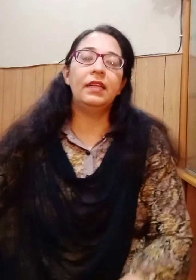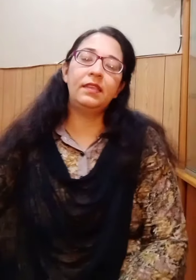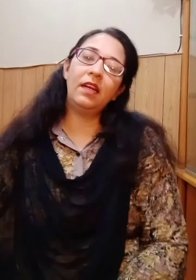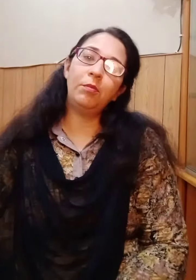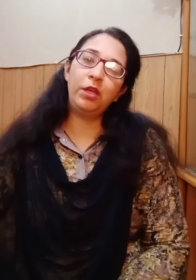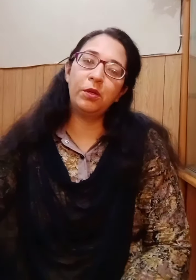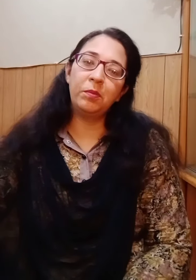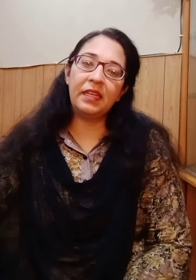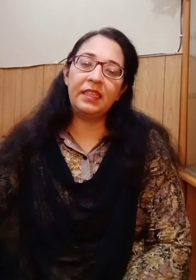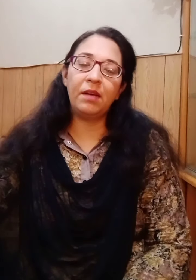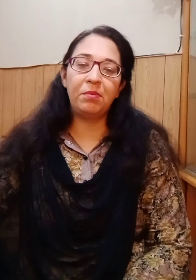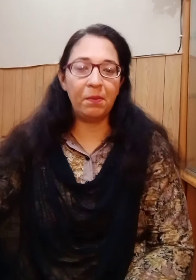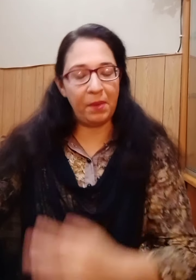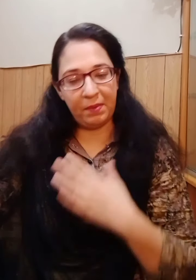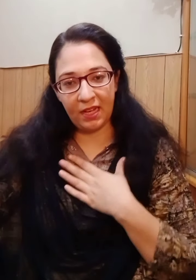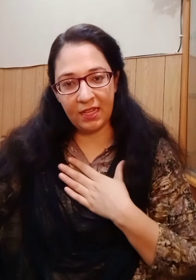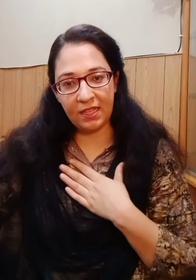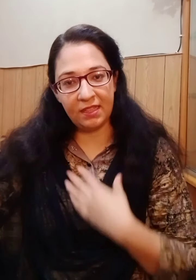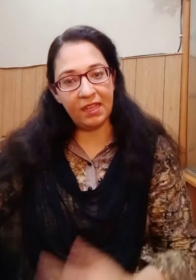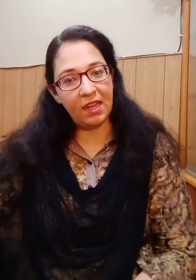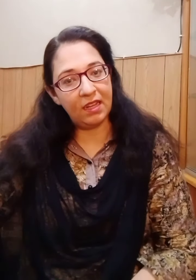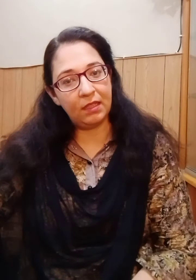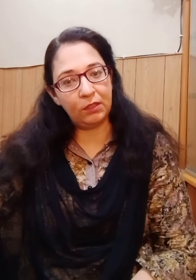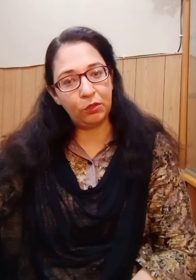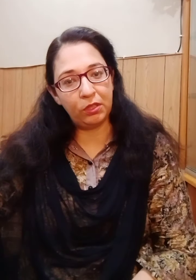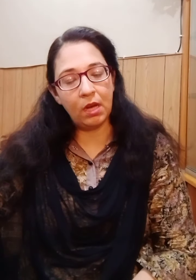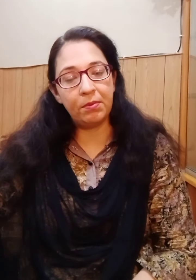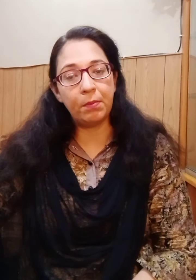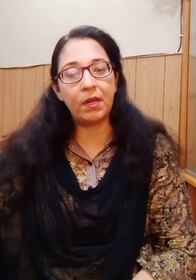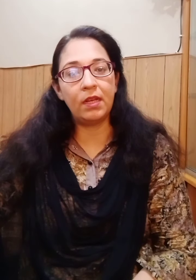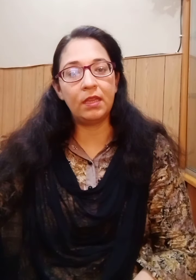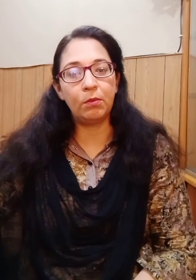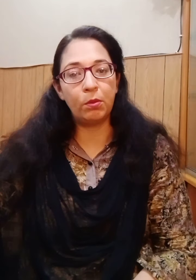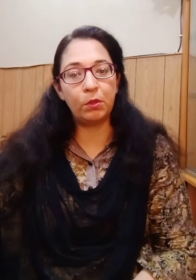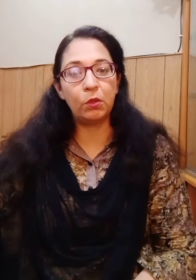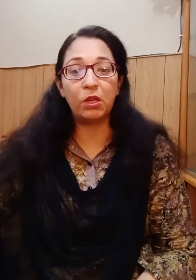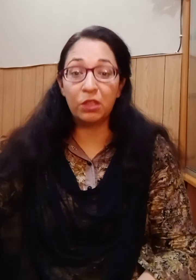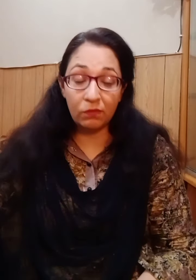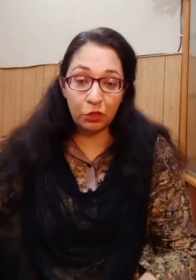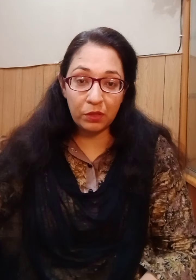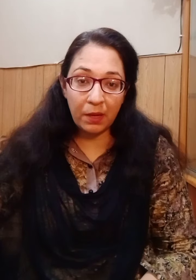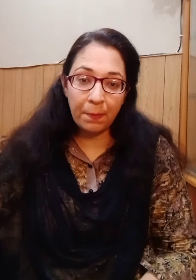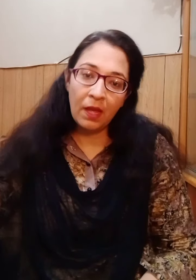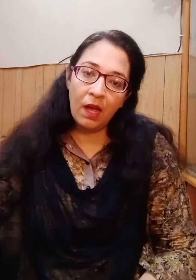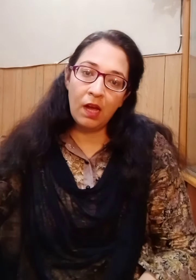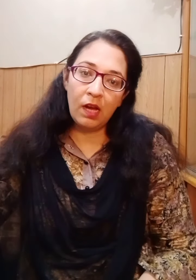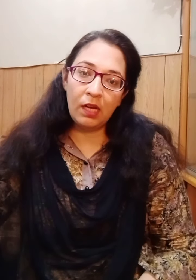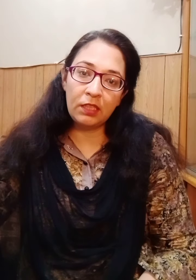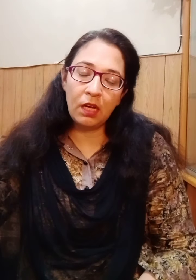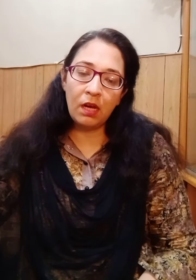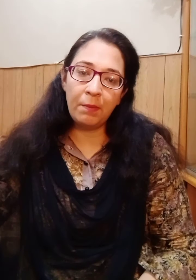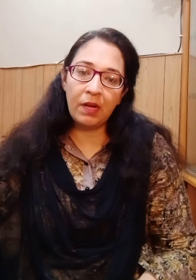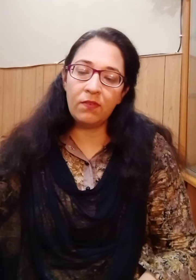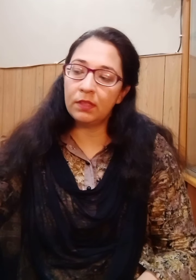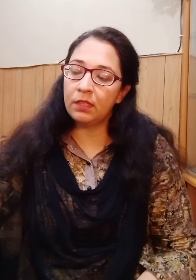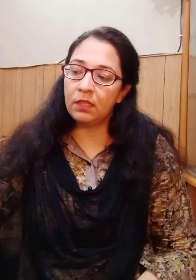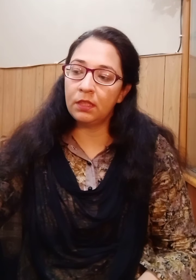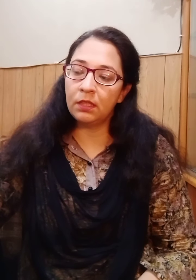को सलाम वालेकुम कैसे हैं आप खैरियत से छुट्टियां सब्सक्राइब लिए भक्तों का तांता बच्चों का आज का हमारा फर्स्ट